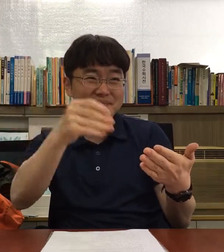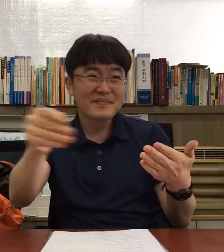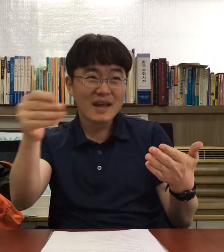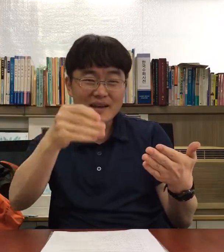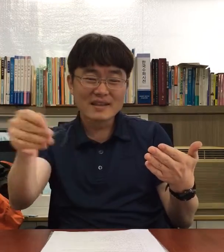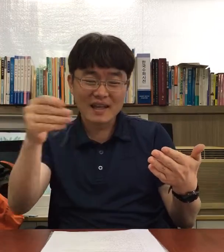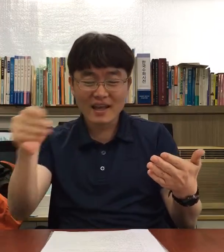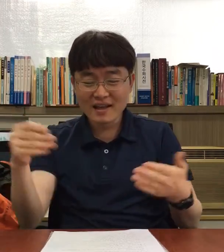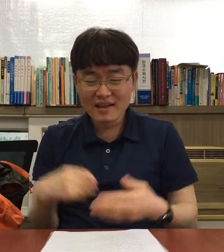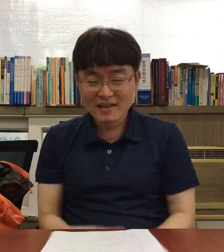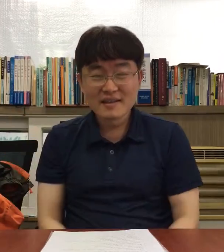네